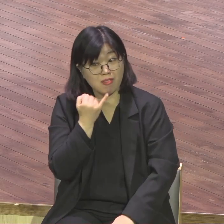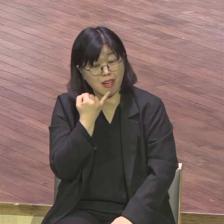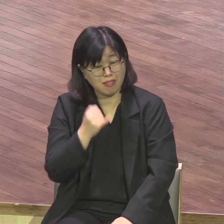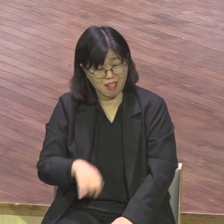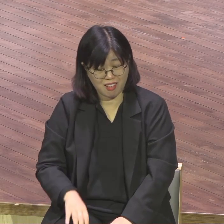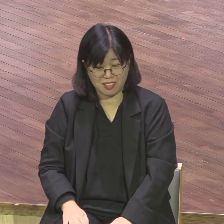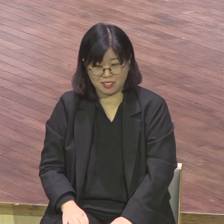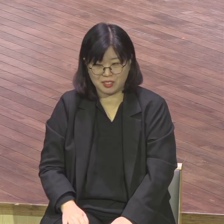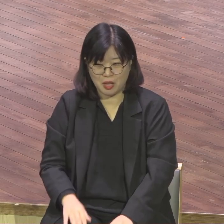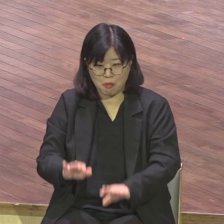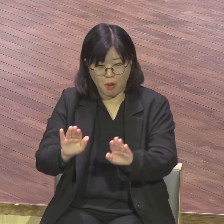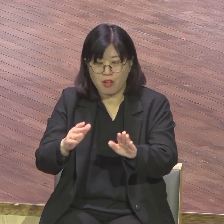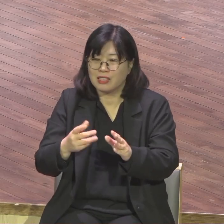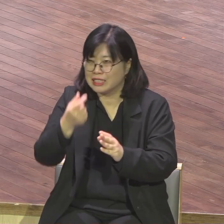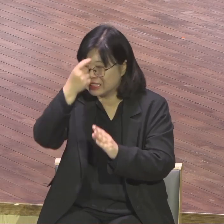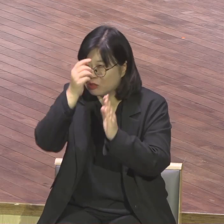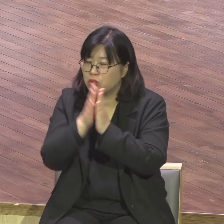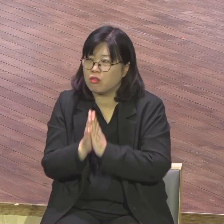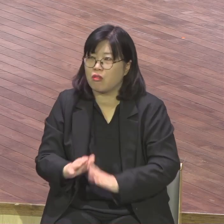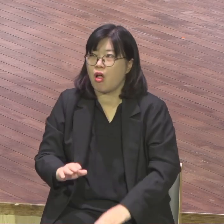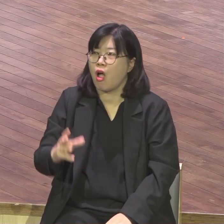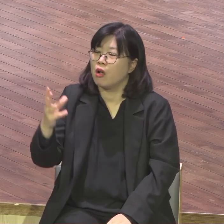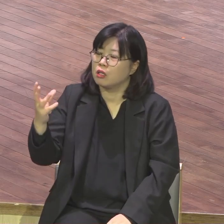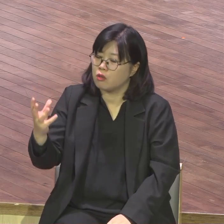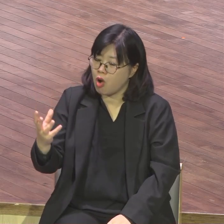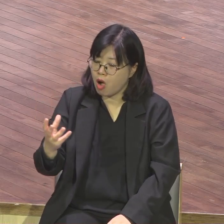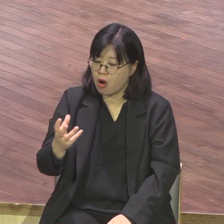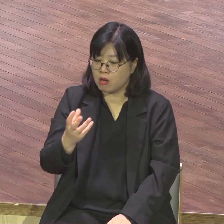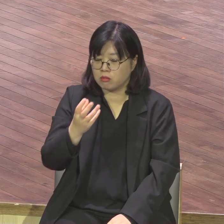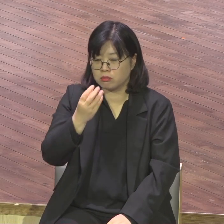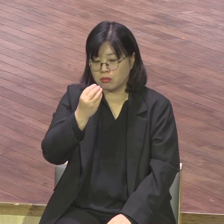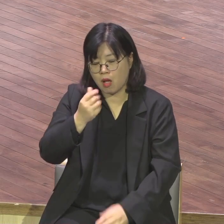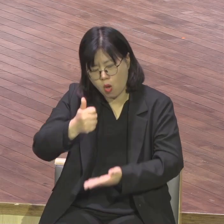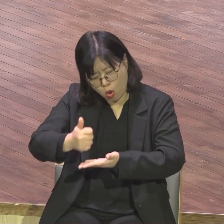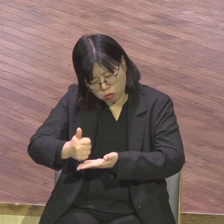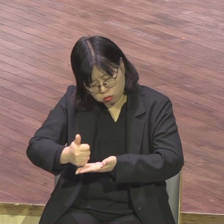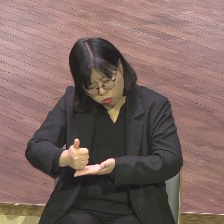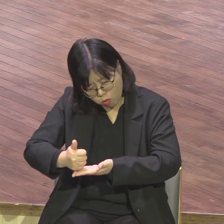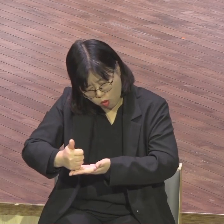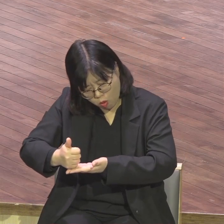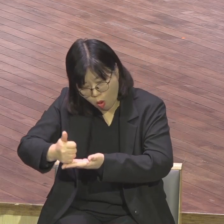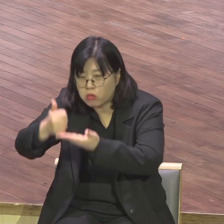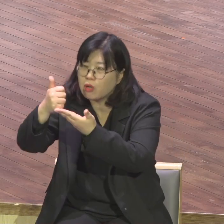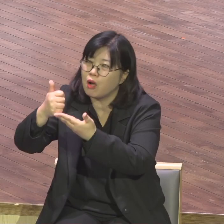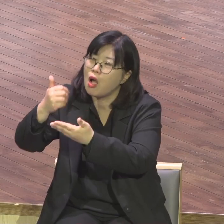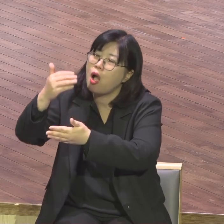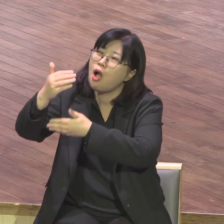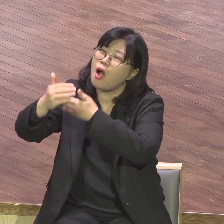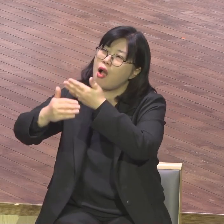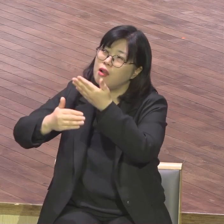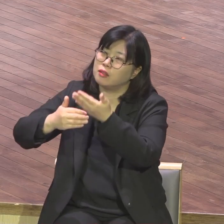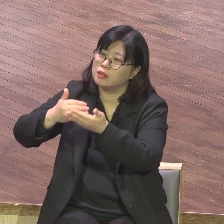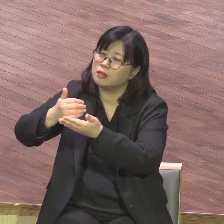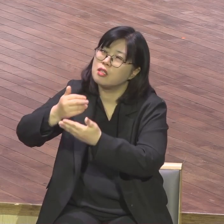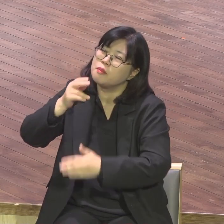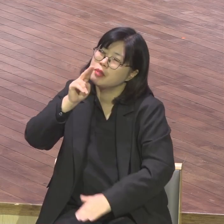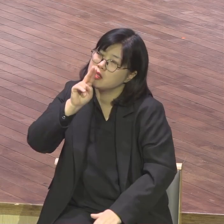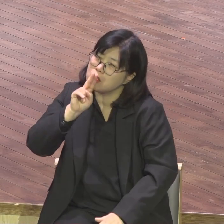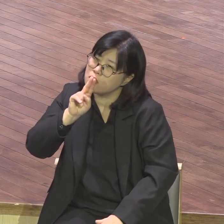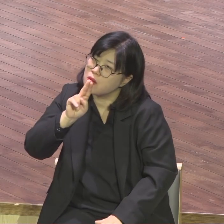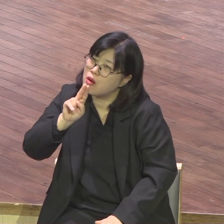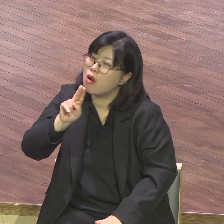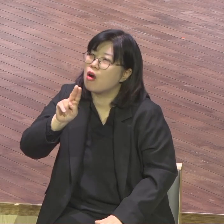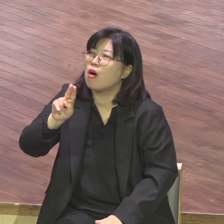아버지요. 제가 드릴 말씀이 사온데 이렇게 나면 거리감 생기잖아요. 그렇죠? 그렇죠. 그 거리감